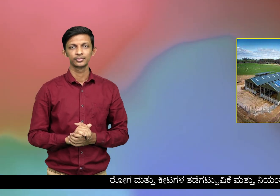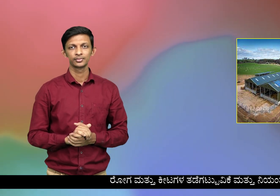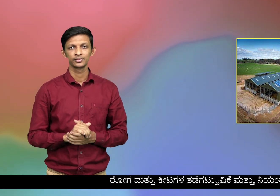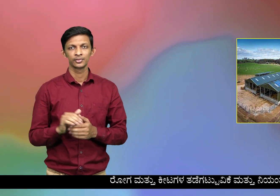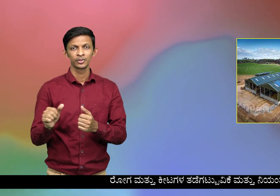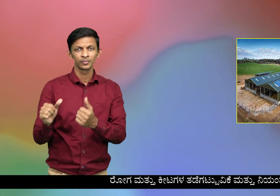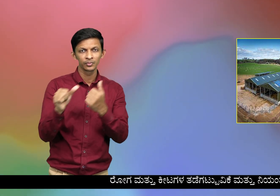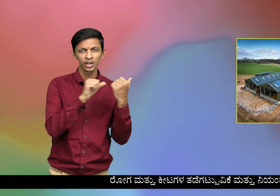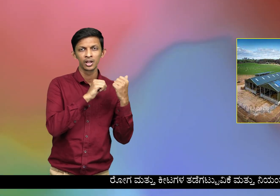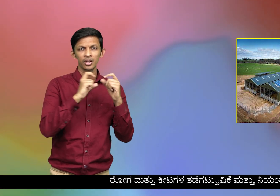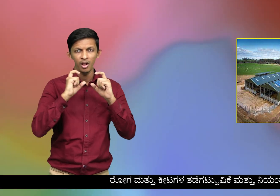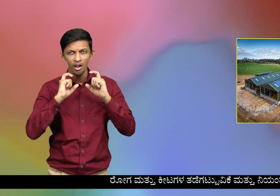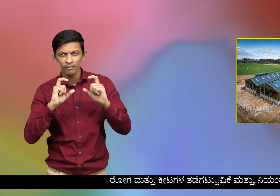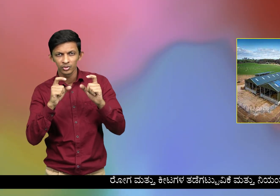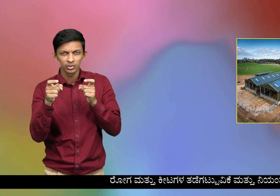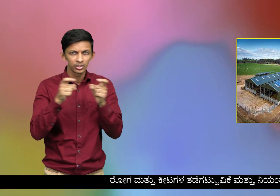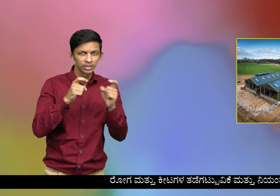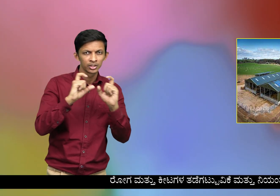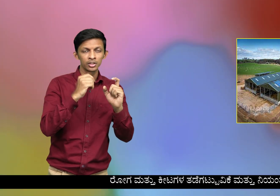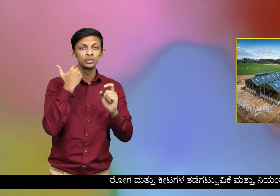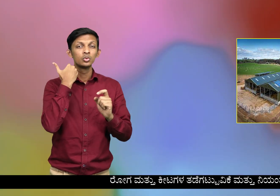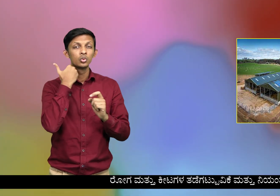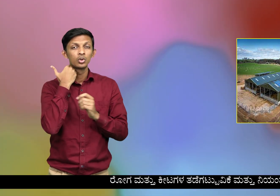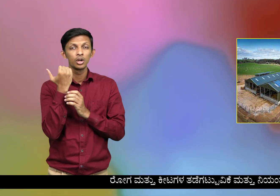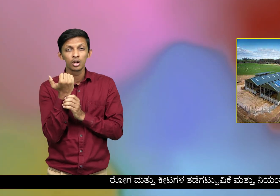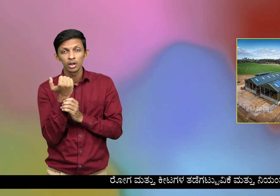ರೋಗ ಮತ್ತು ಕೀಟಗಳ ತಡೆಗಟ್ಟುವಿಕೆ ಮತ್ತು ನಿಯಂತ್ರಣ.